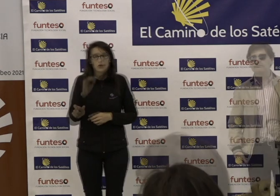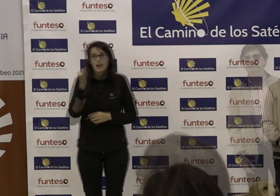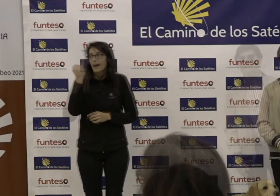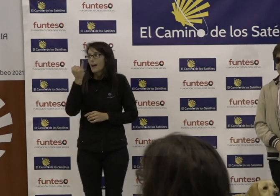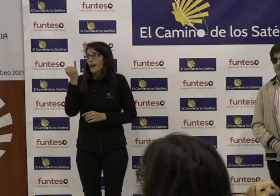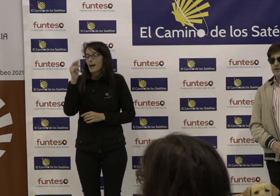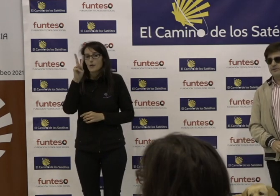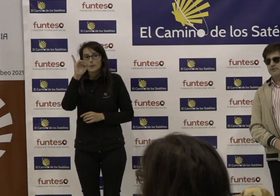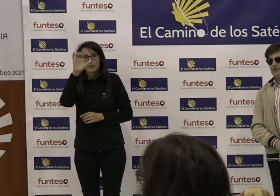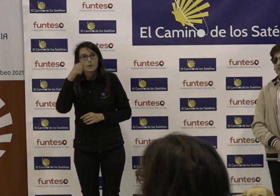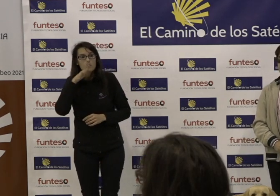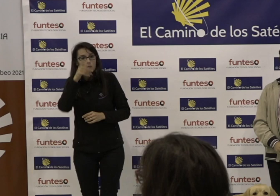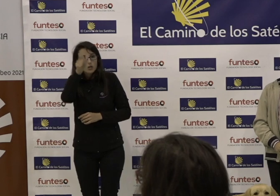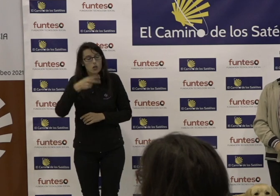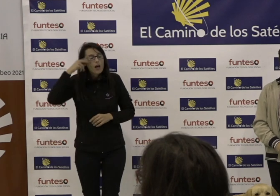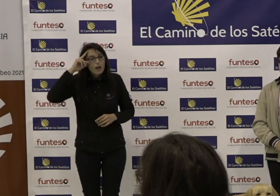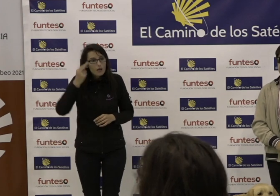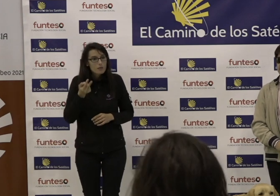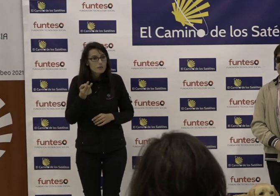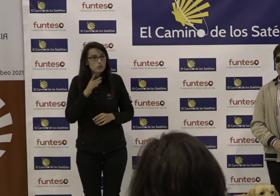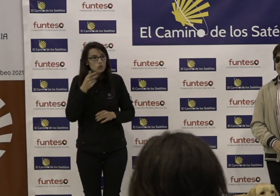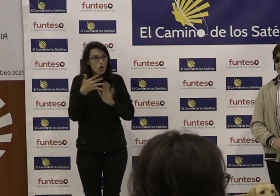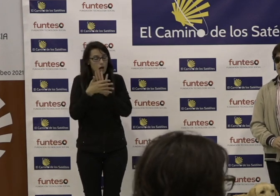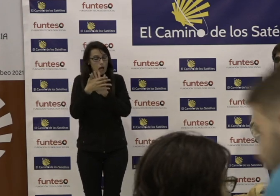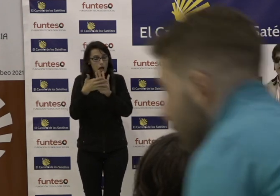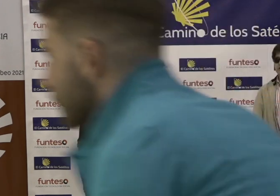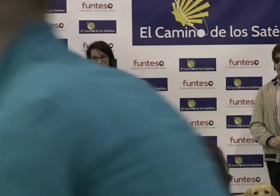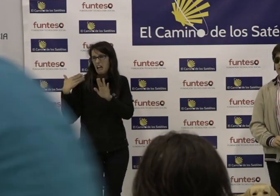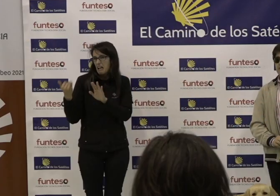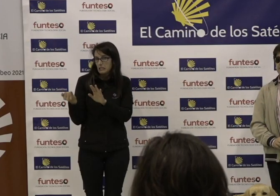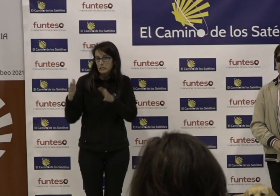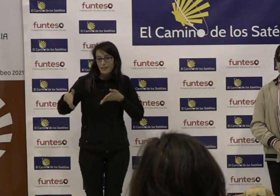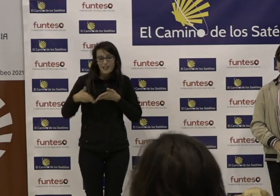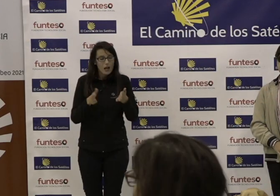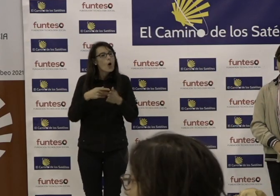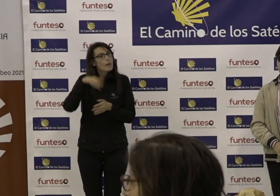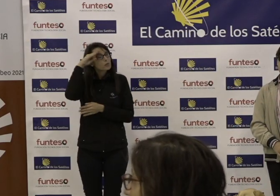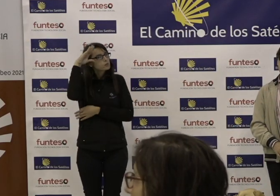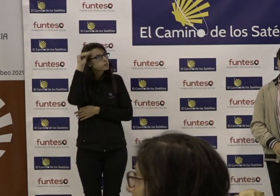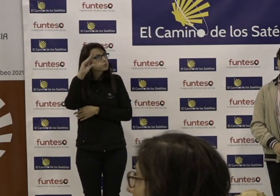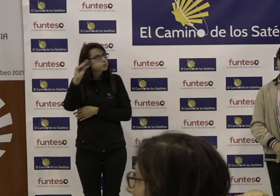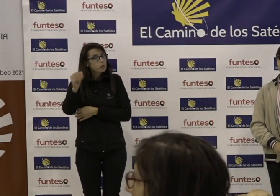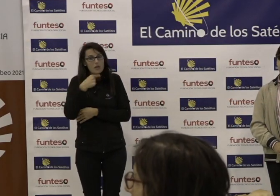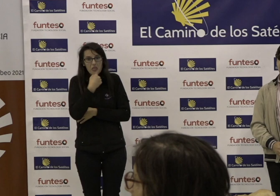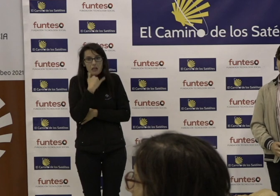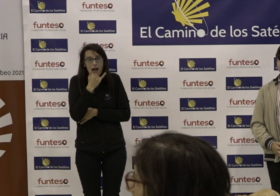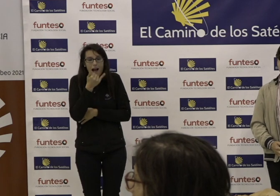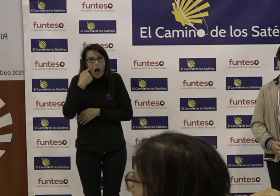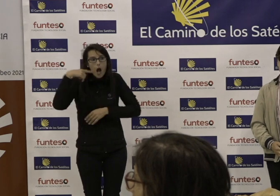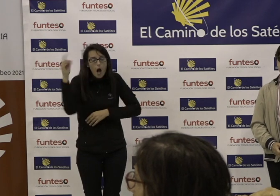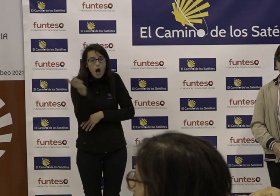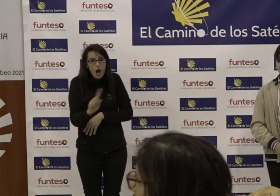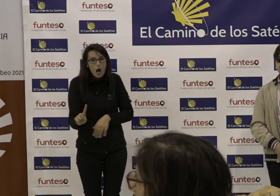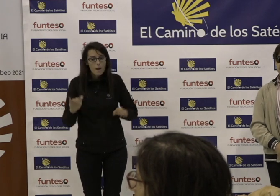Rivas Cao, que es el experto que nos va a hablar. Estuve hablando ayer con él y sabe muchísimo del camino. Va a hacer algo totalmente rompedor, pero sí quiero contar